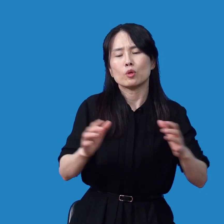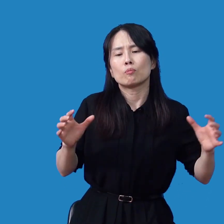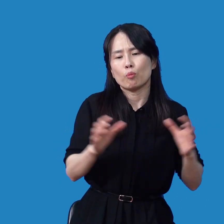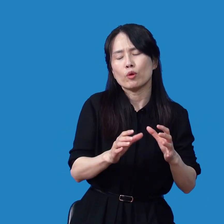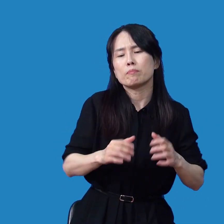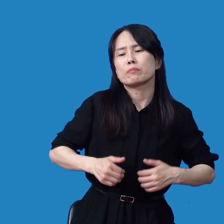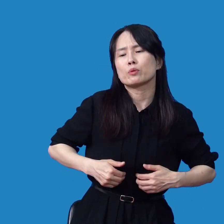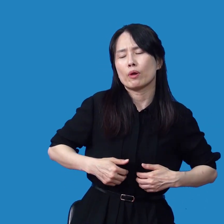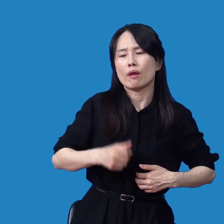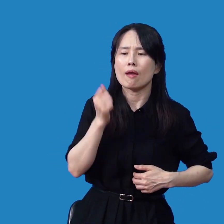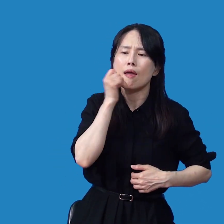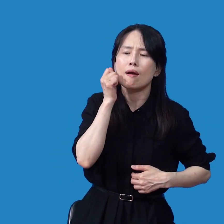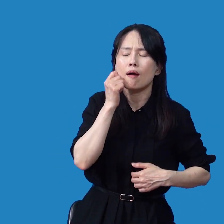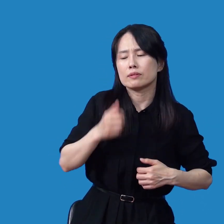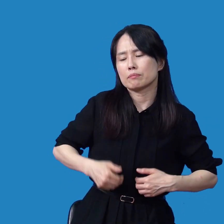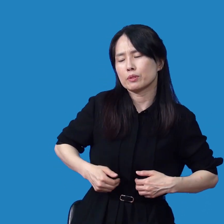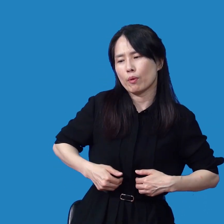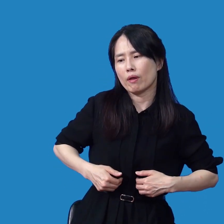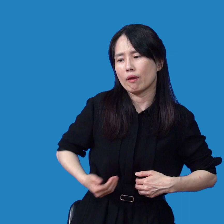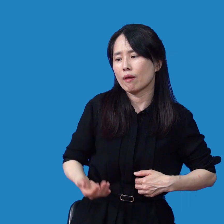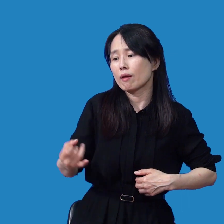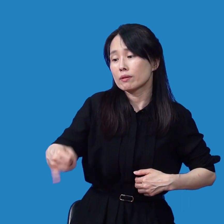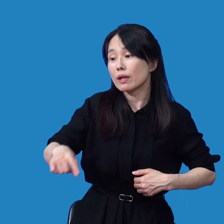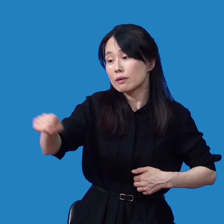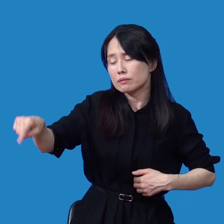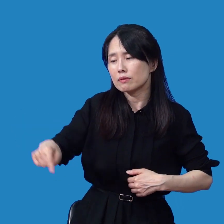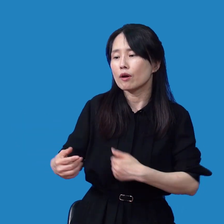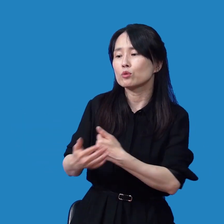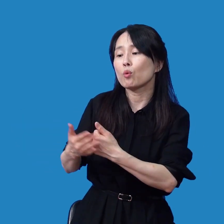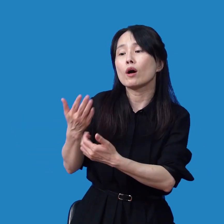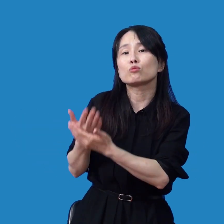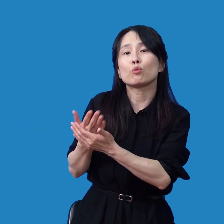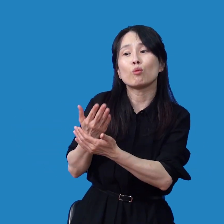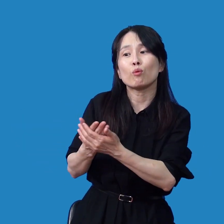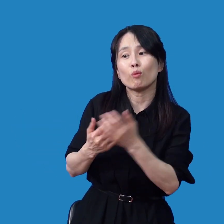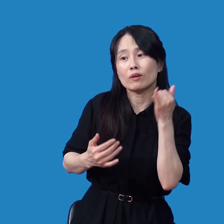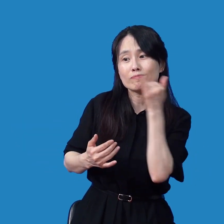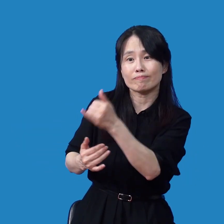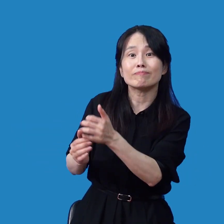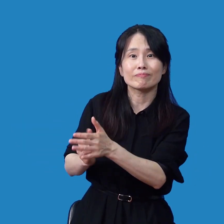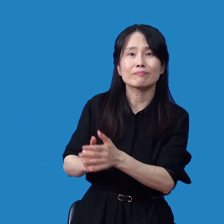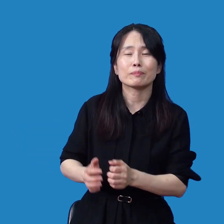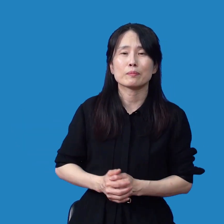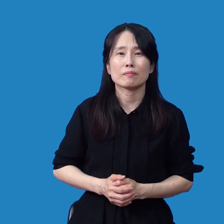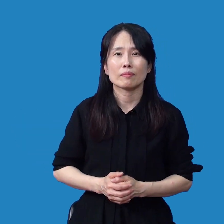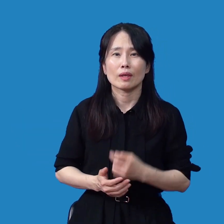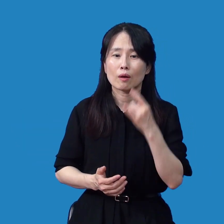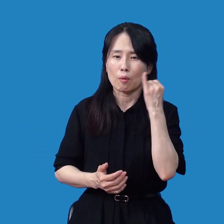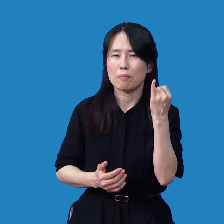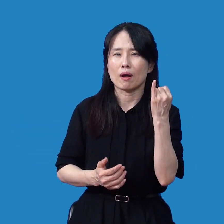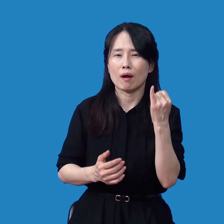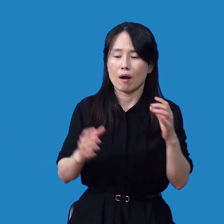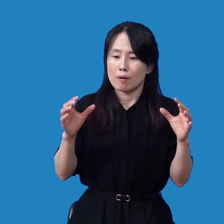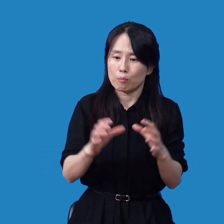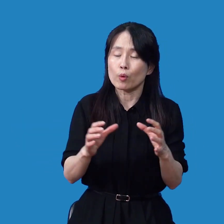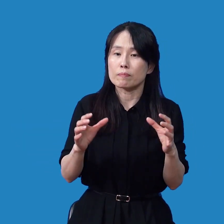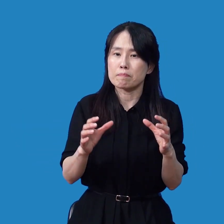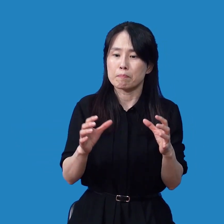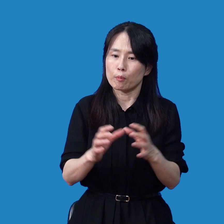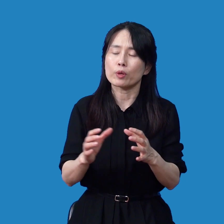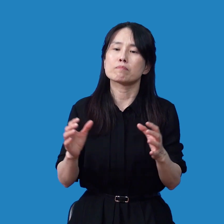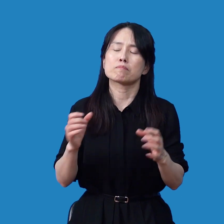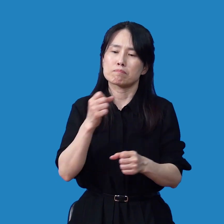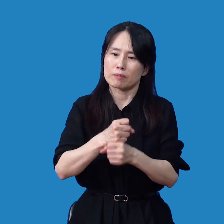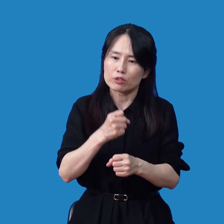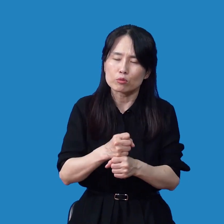있었으면 좋겠다. 너희들이 도와줄 수 있겠니? 그런 전화였습니다. 엄마가 모임을 만들고 그 모임을